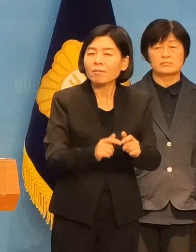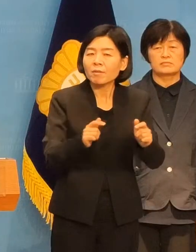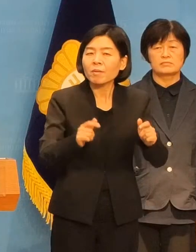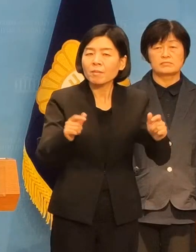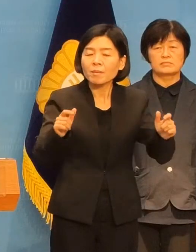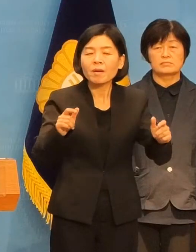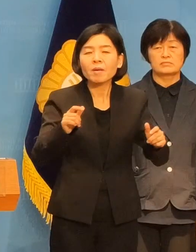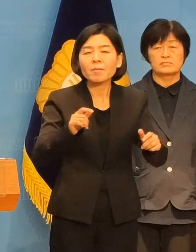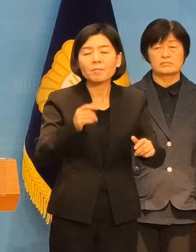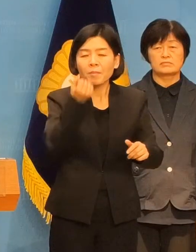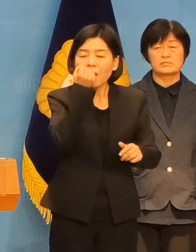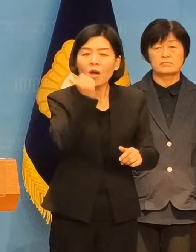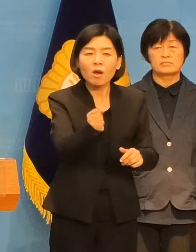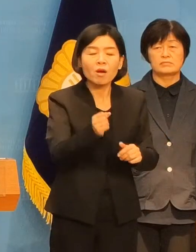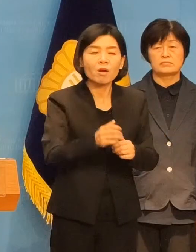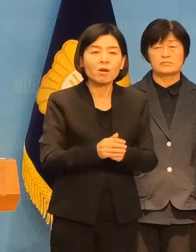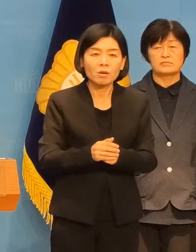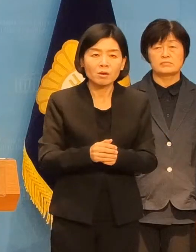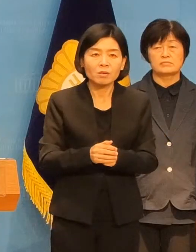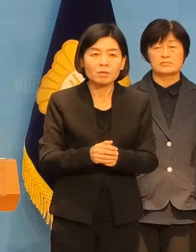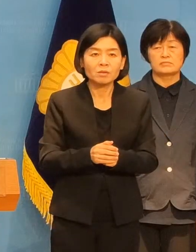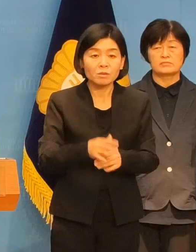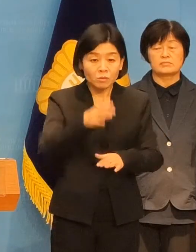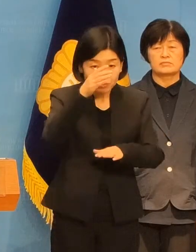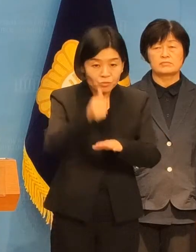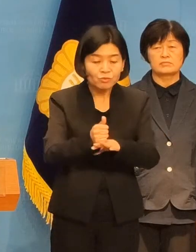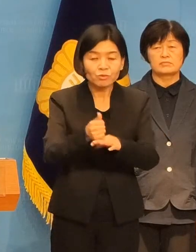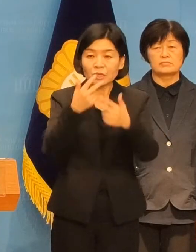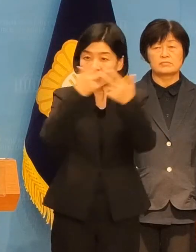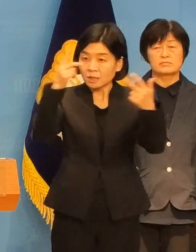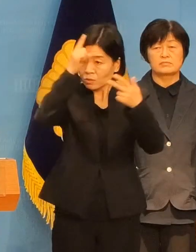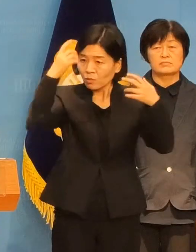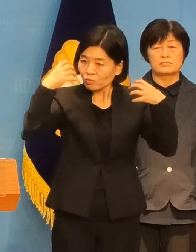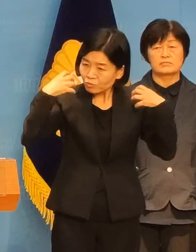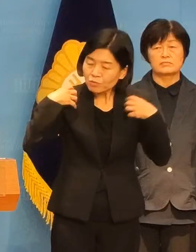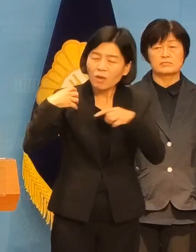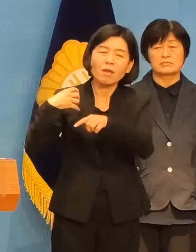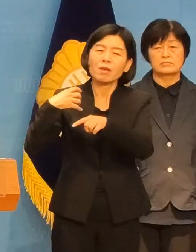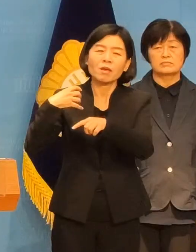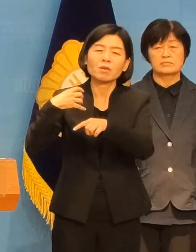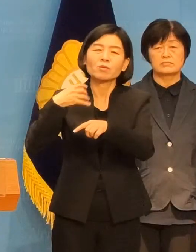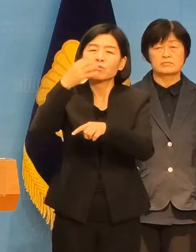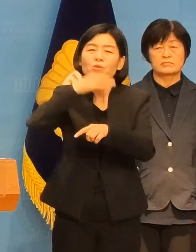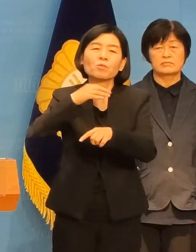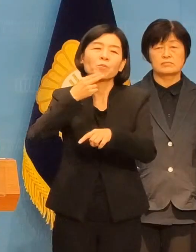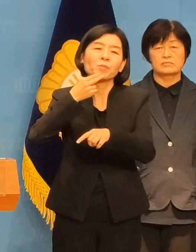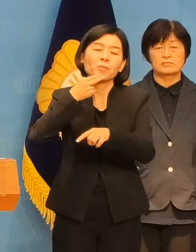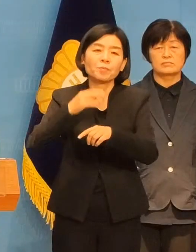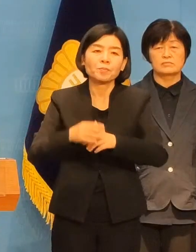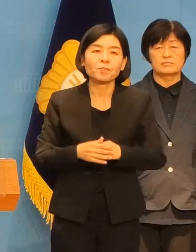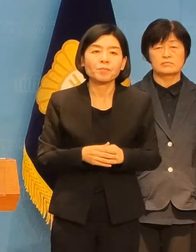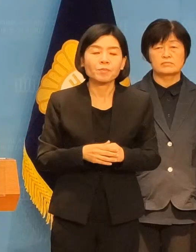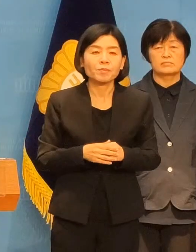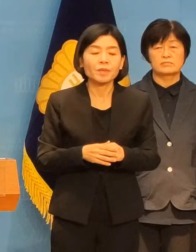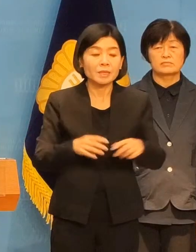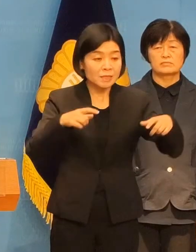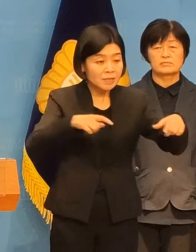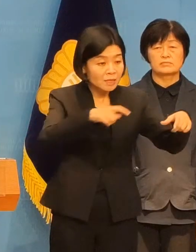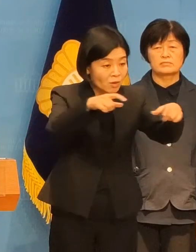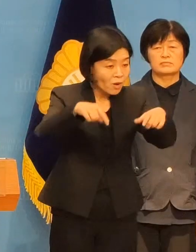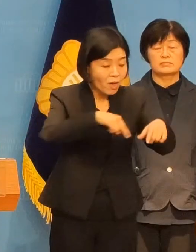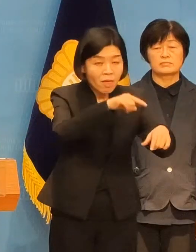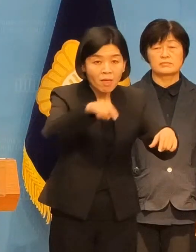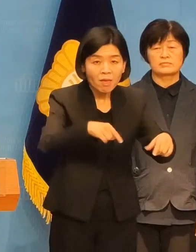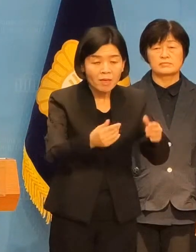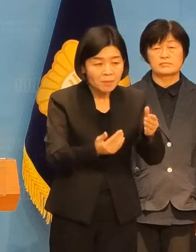뻔한 현상입니다. 이는 결국 이재명 정부에게도 득이 될 것이 없습니다. 지역에서 벌어지고